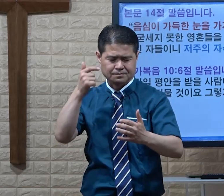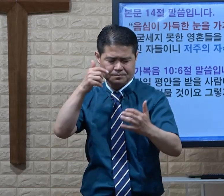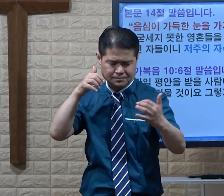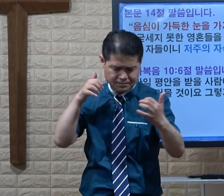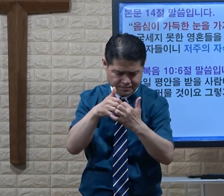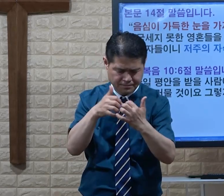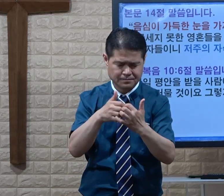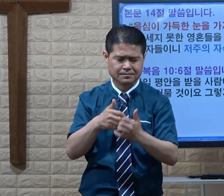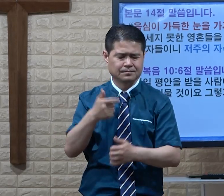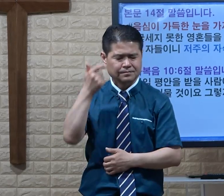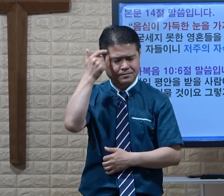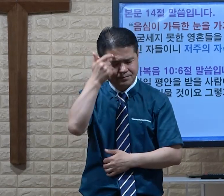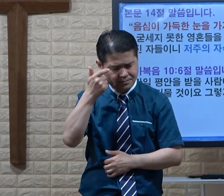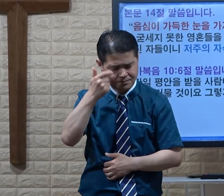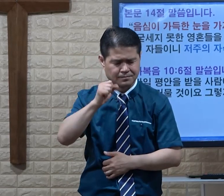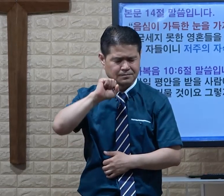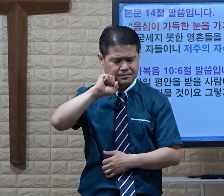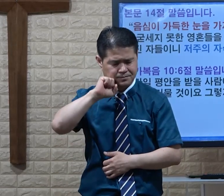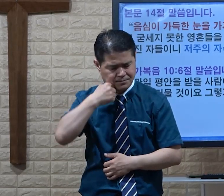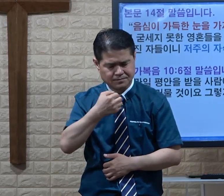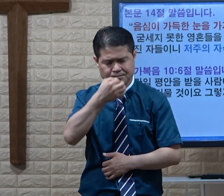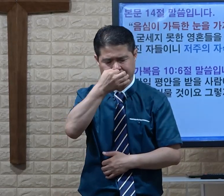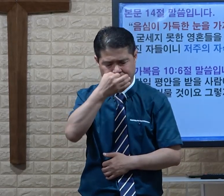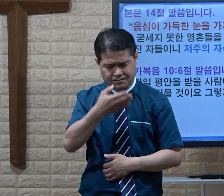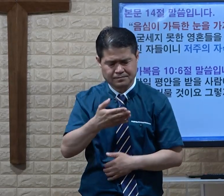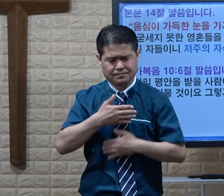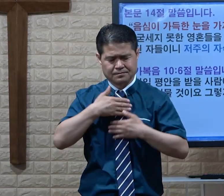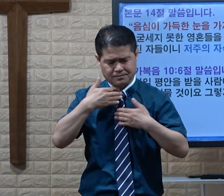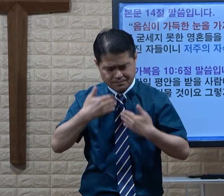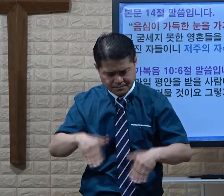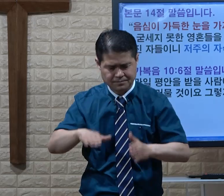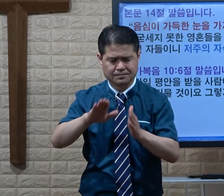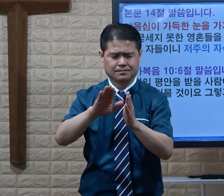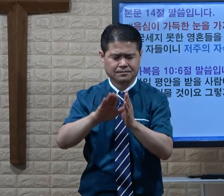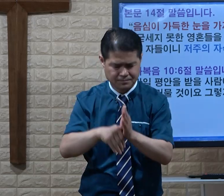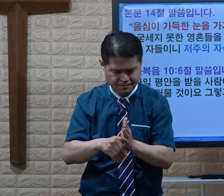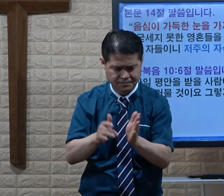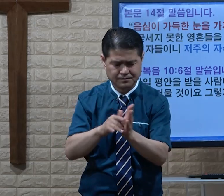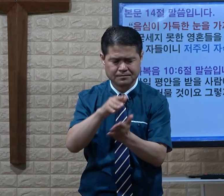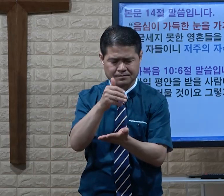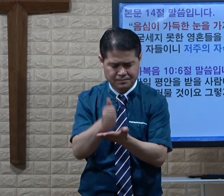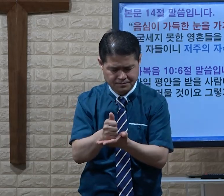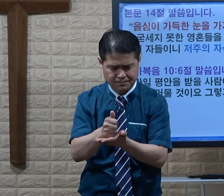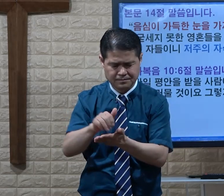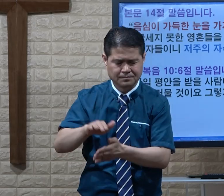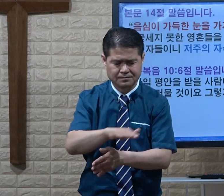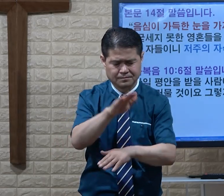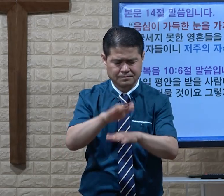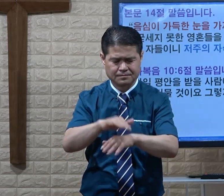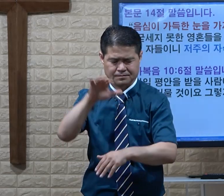우리가 이 세상의 환난과 영적인 어려움과 고난에도